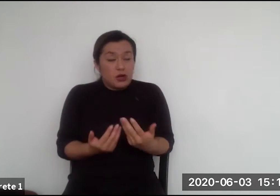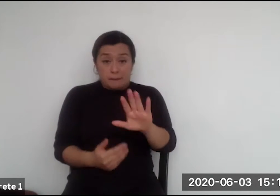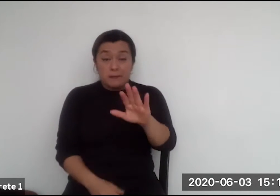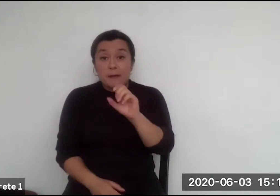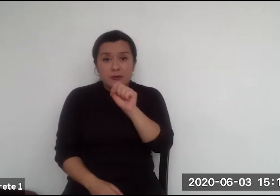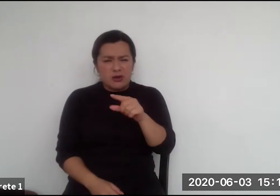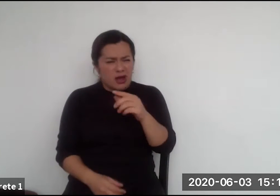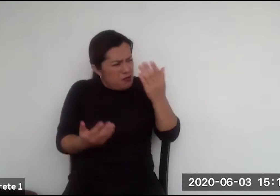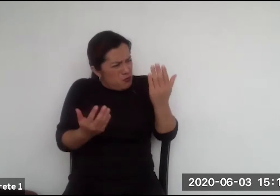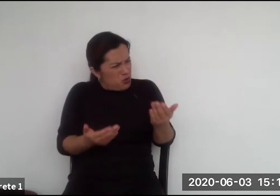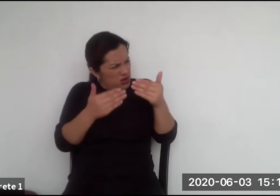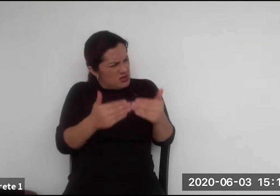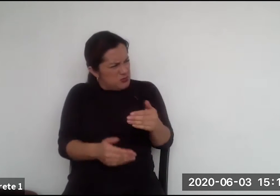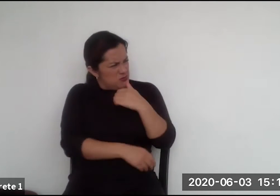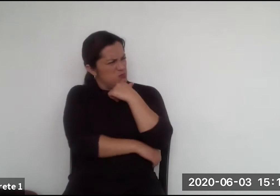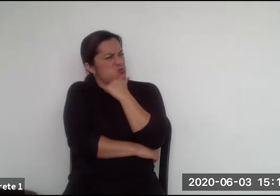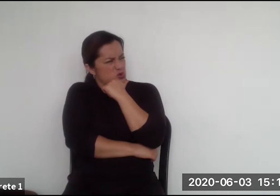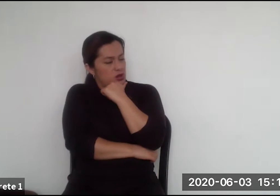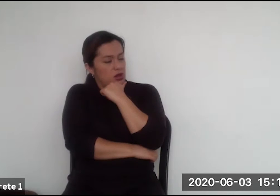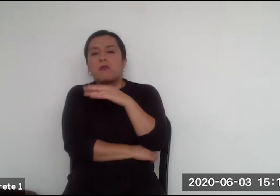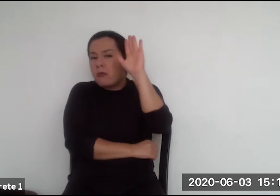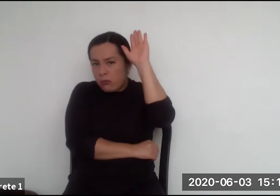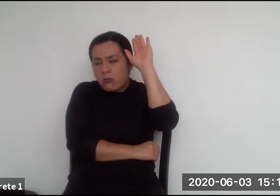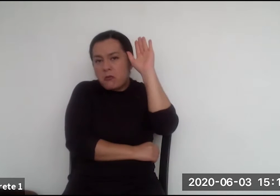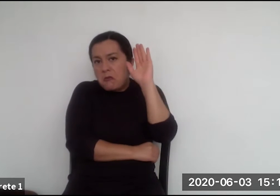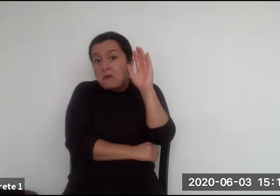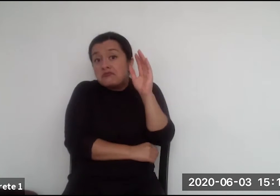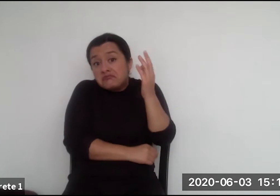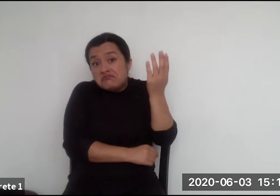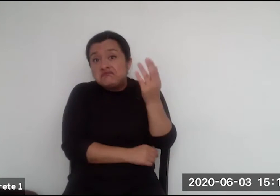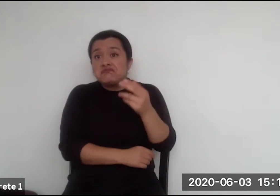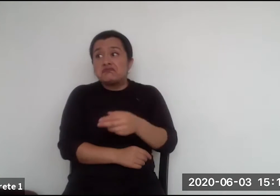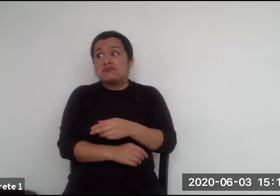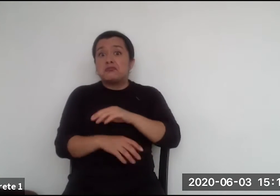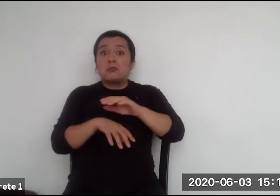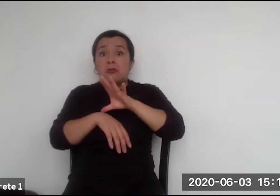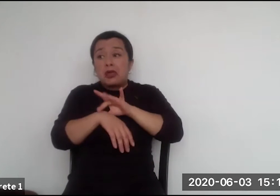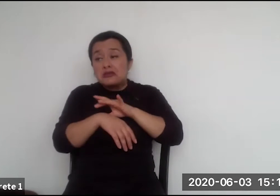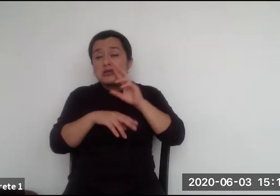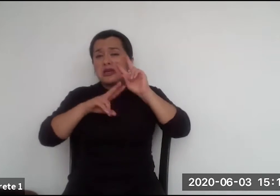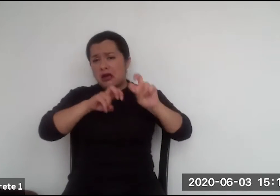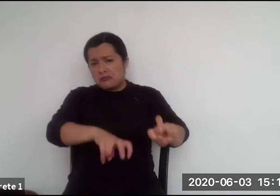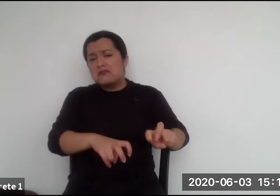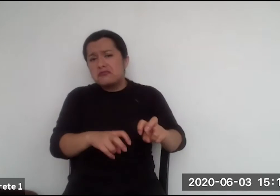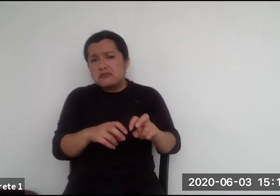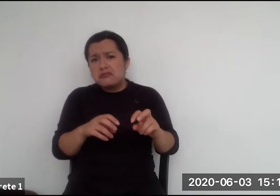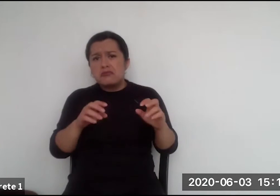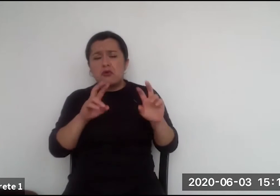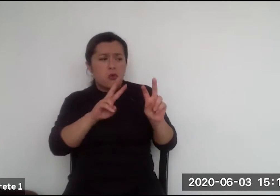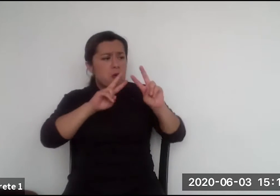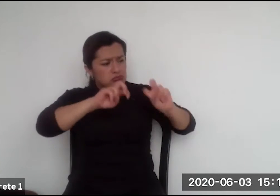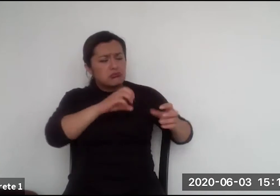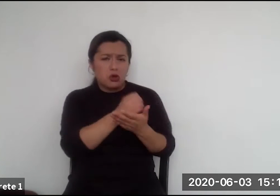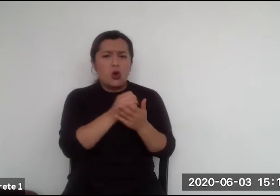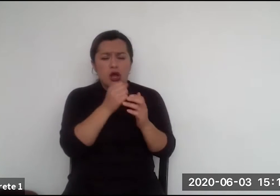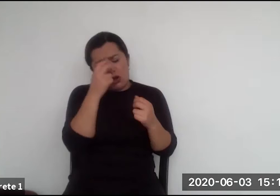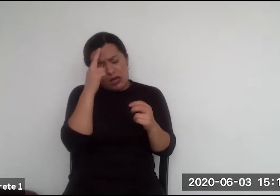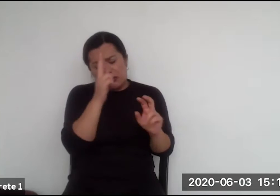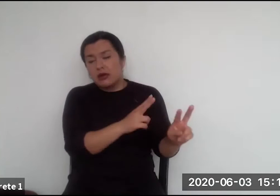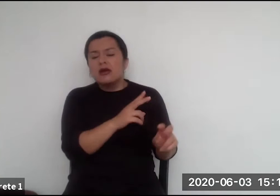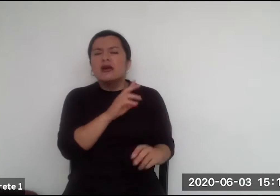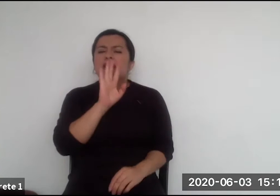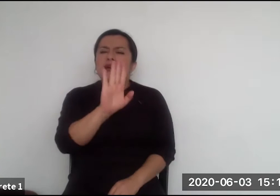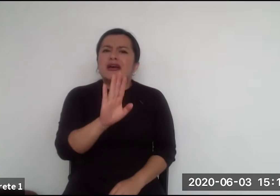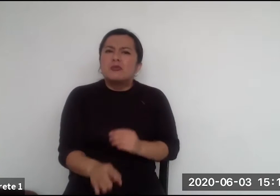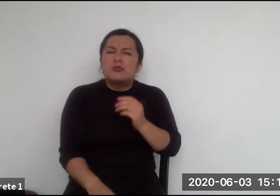qué la discapacidad, seguramente la medicina, la biología dará una respuesta a ello, ¿cierto? Sino el por qué